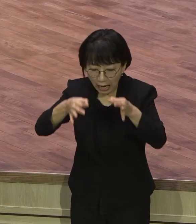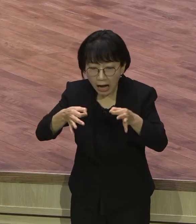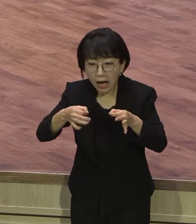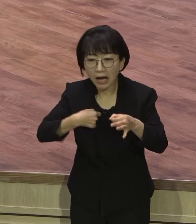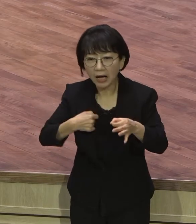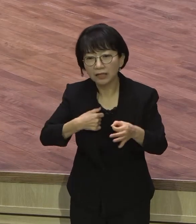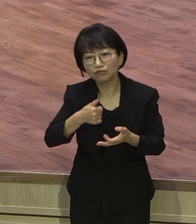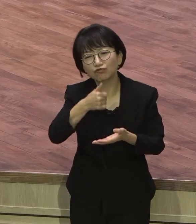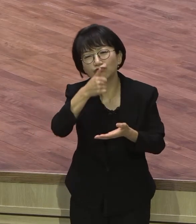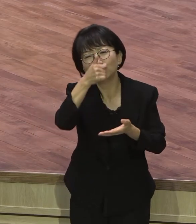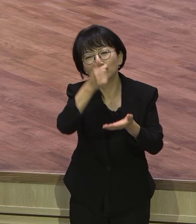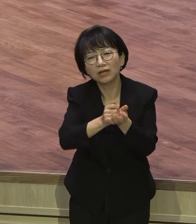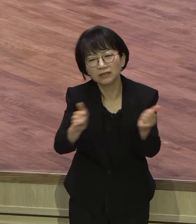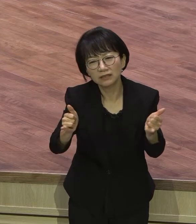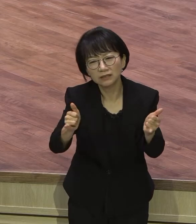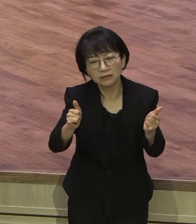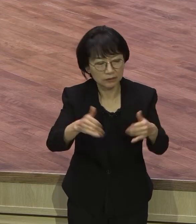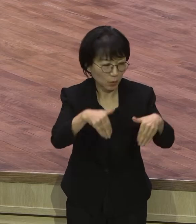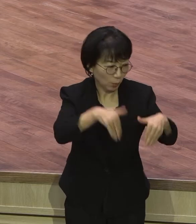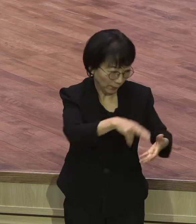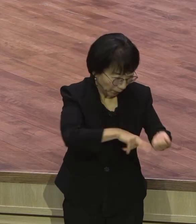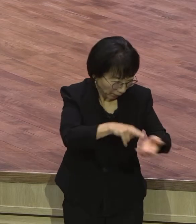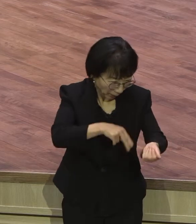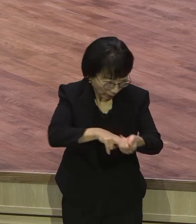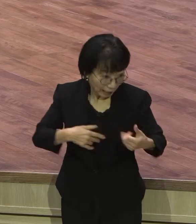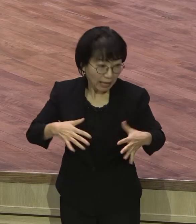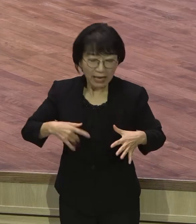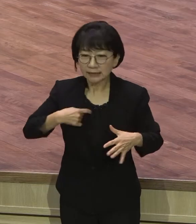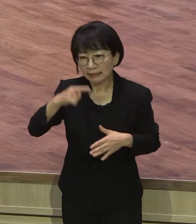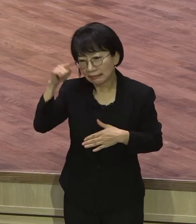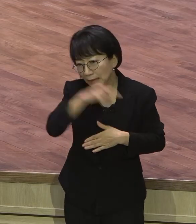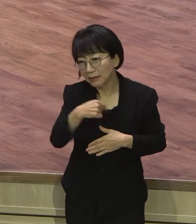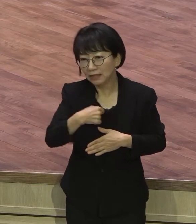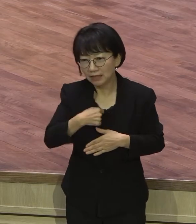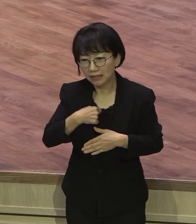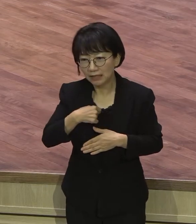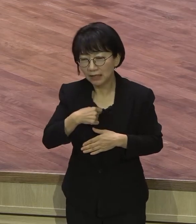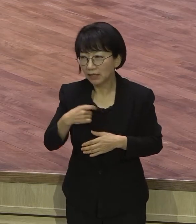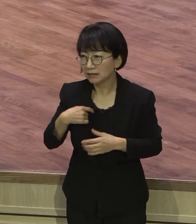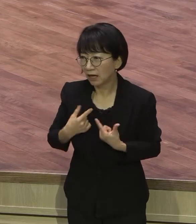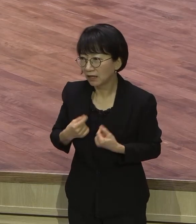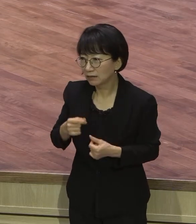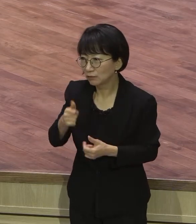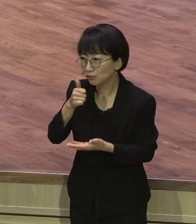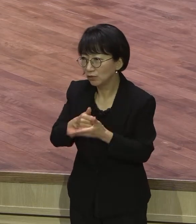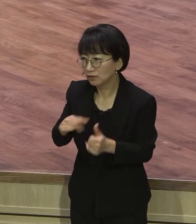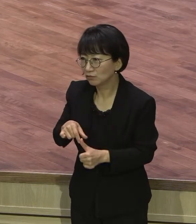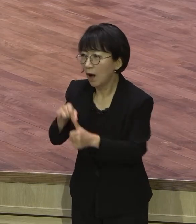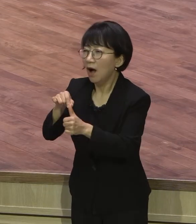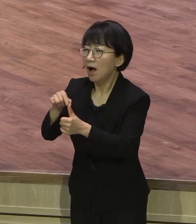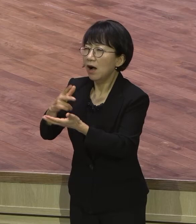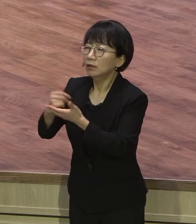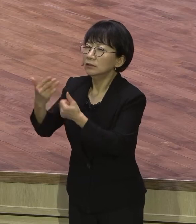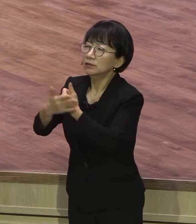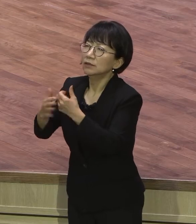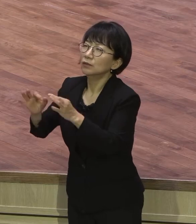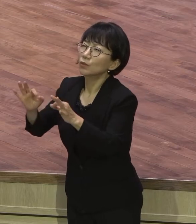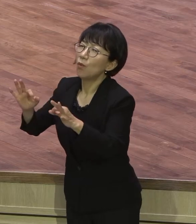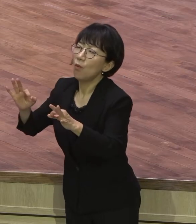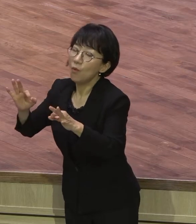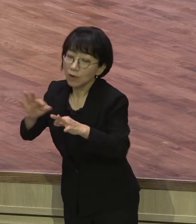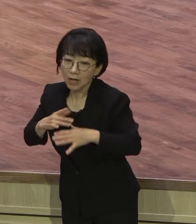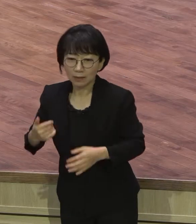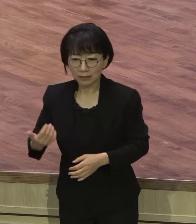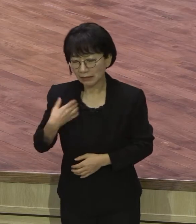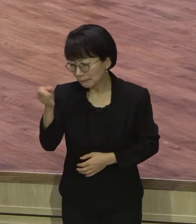죄인 구원받았구나. 그래서 쓴 거예요. 405장 나 같은 죄인 살리신 주원의 놀라워 잃었던 생명